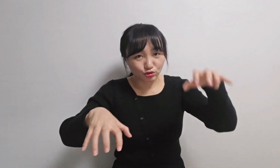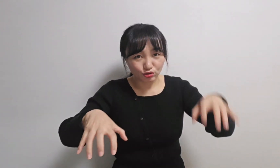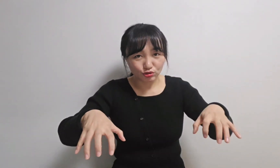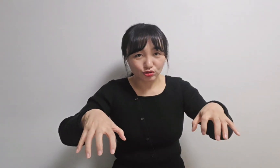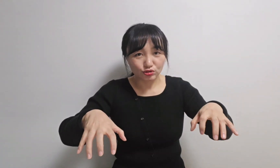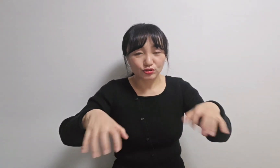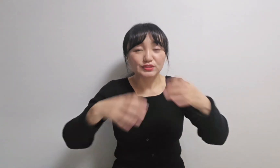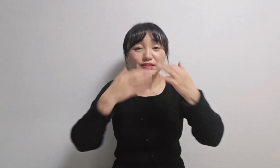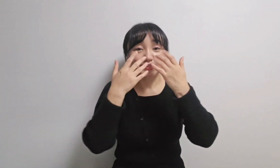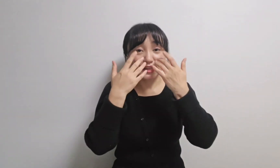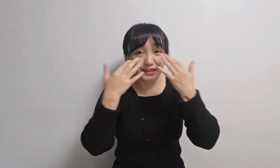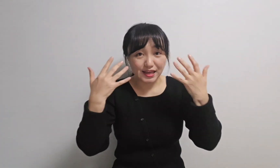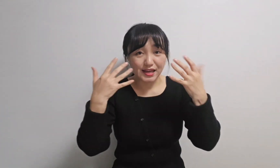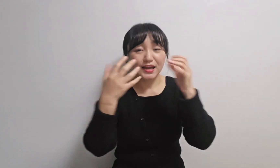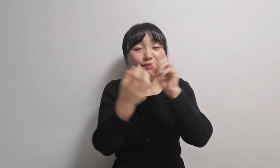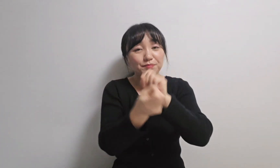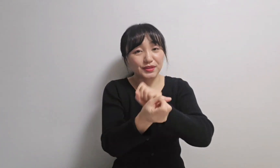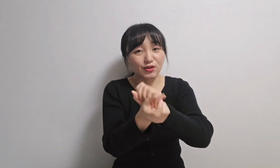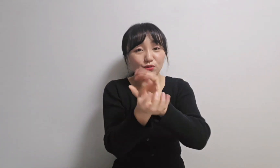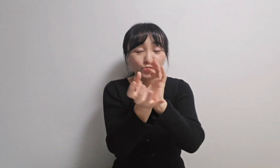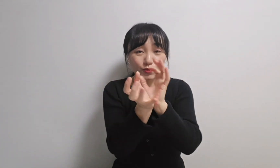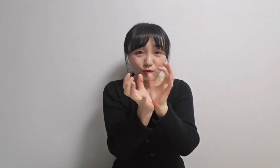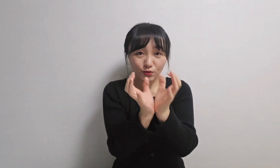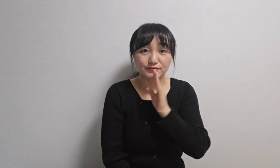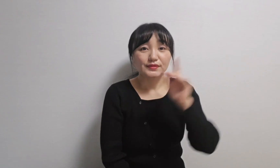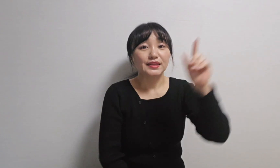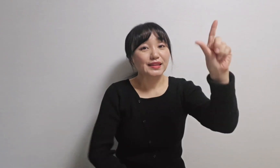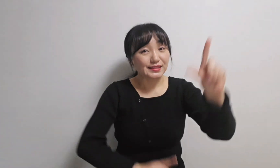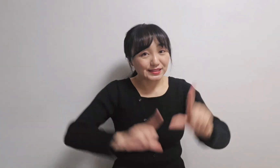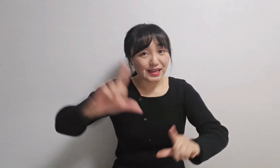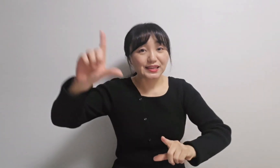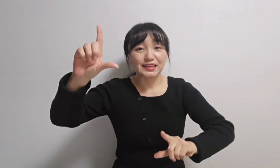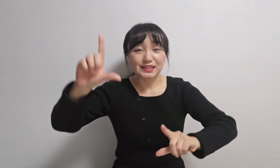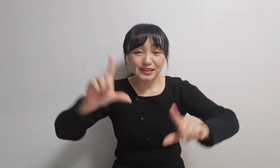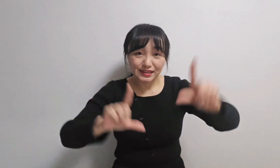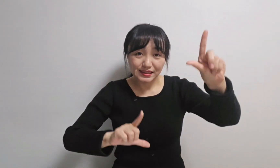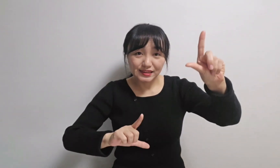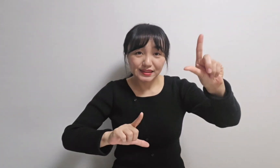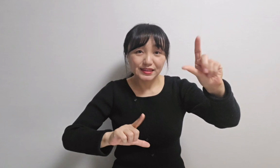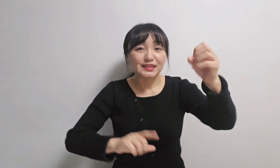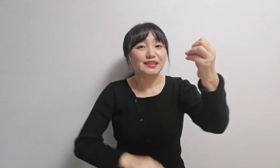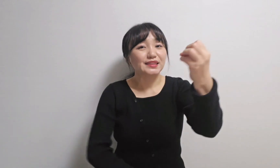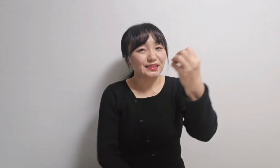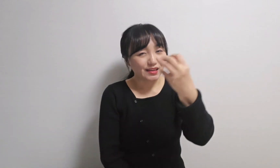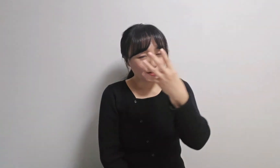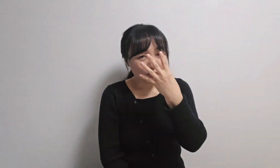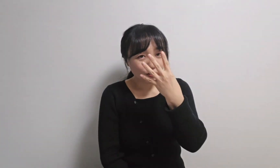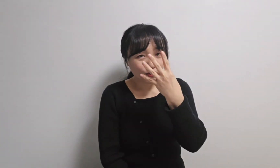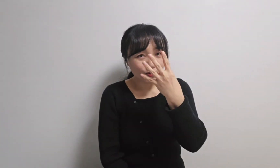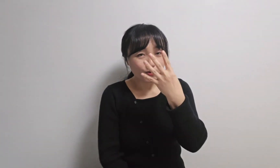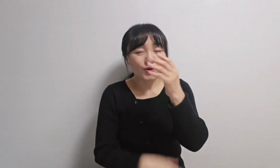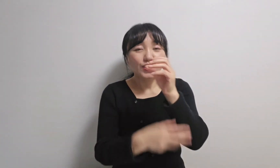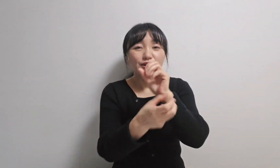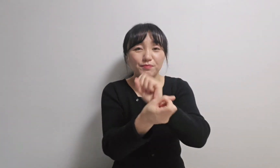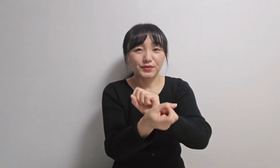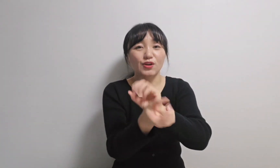아무 데나 피어도, 생긴 대로